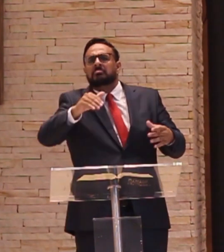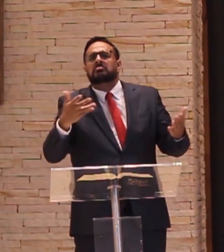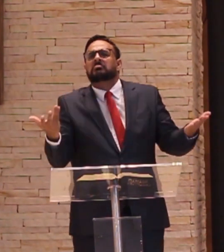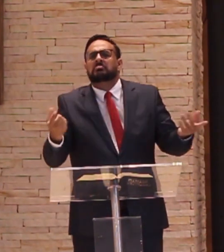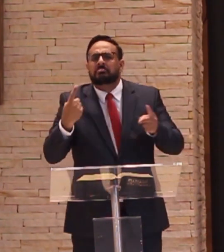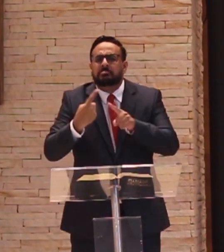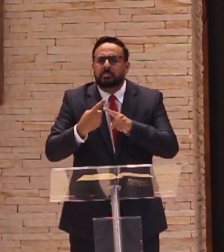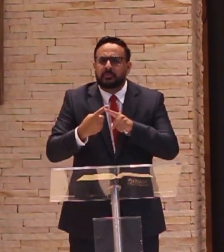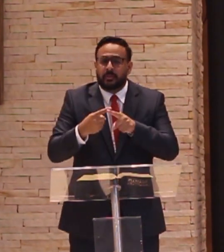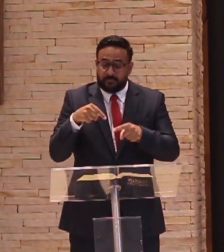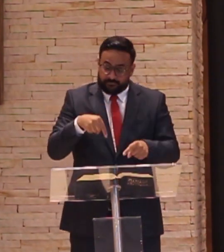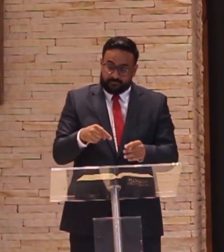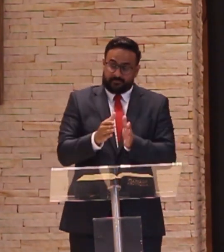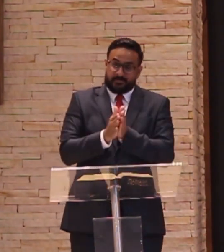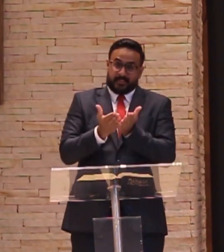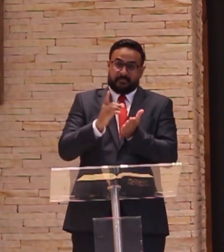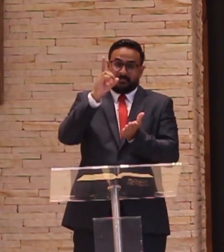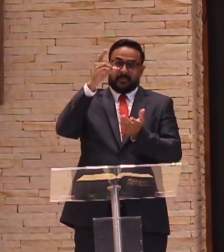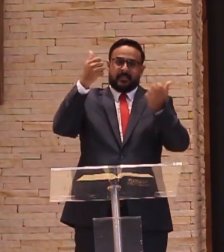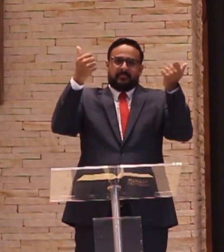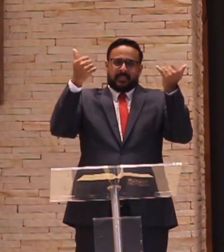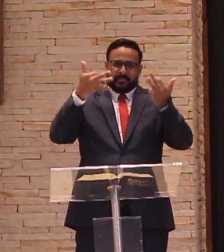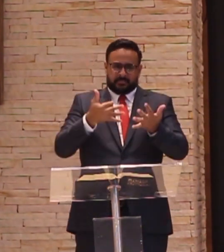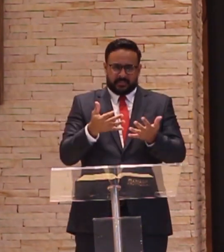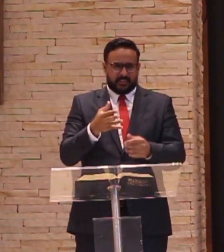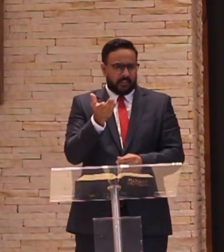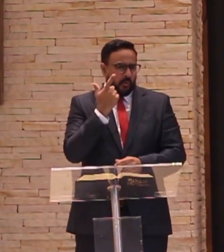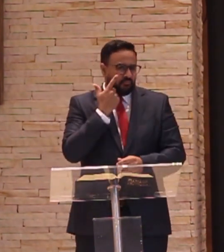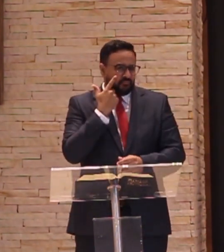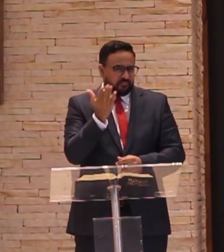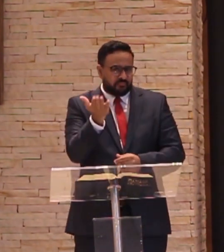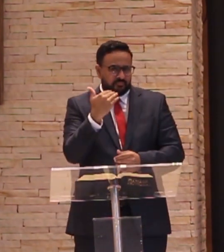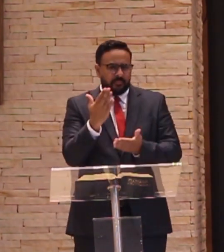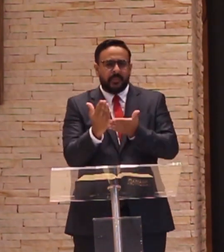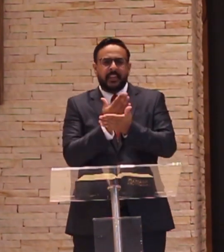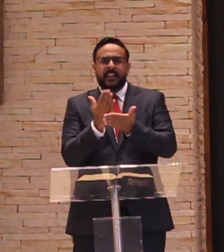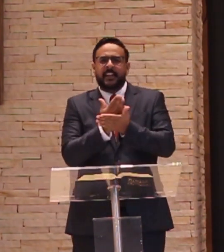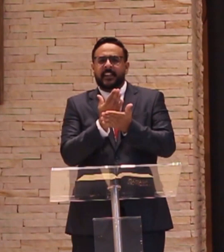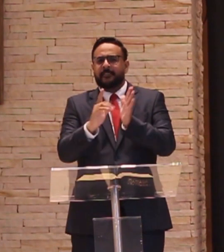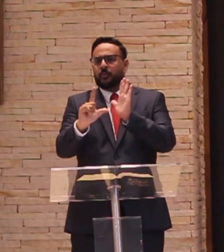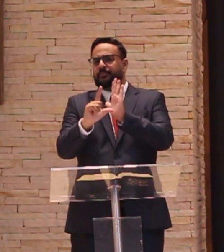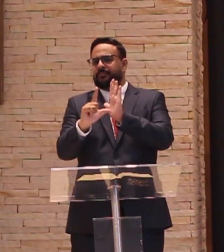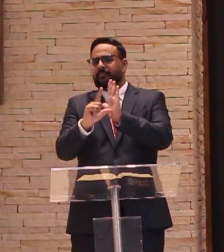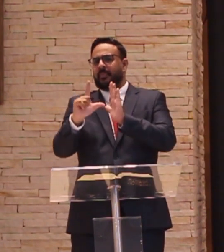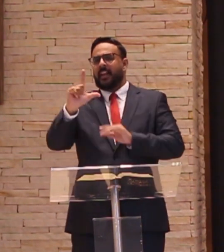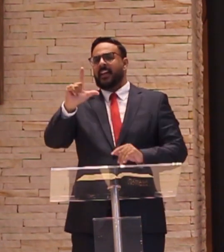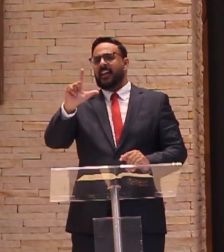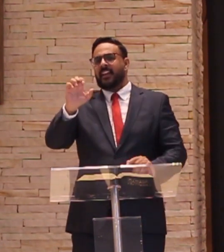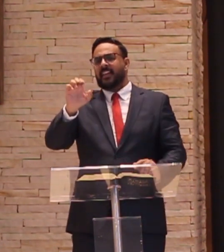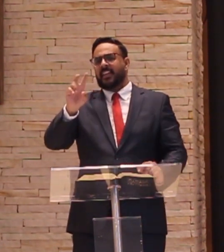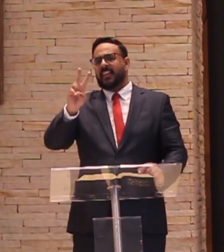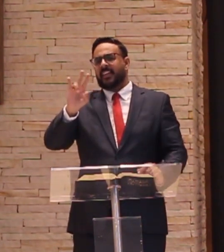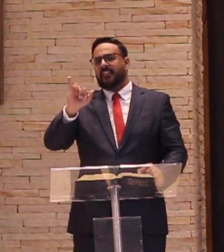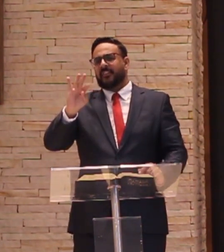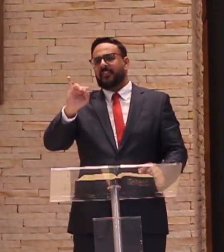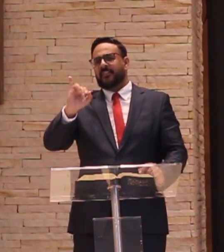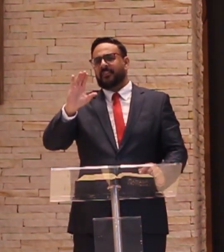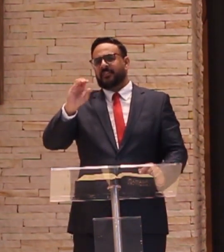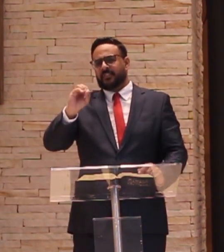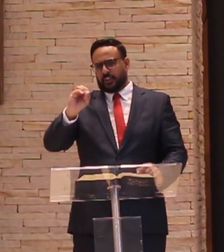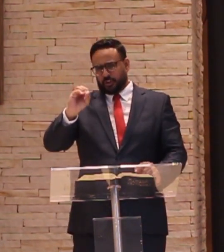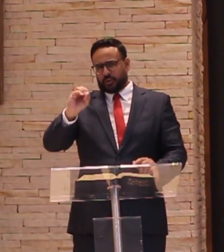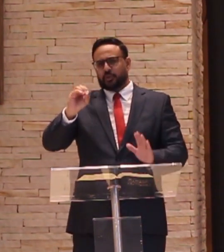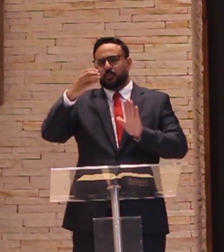que passar o sangue na porta? Por que passar o sangue nos umbrais? Vamos acompanhar na Bíblia que eu vou explicar para